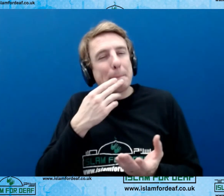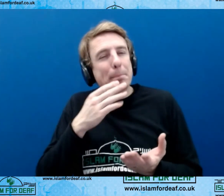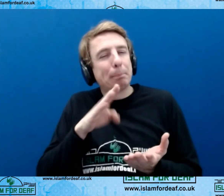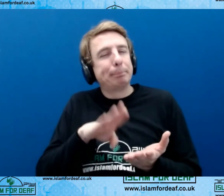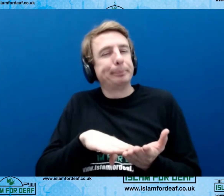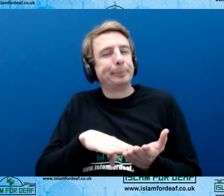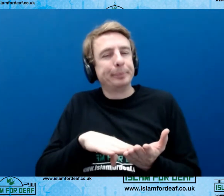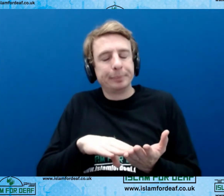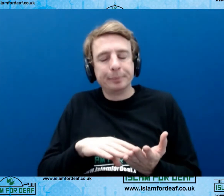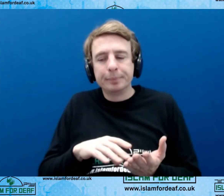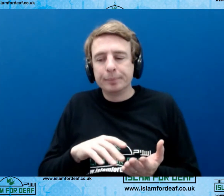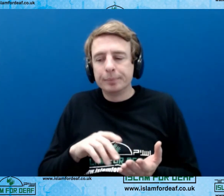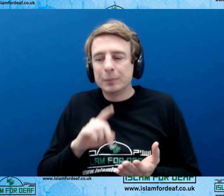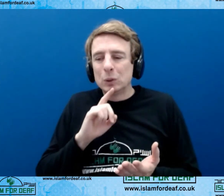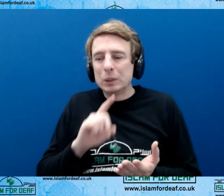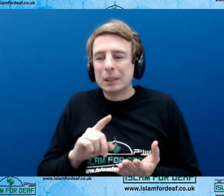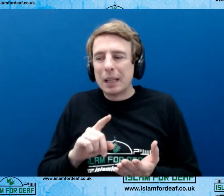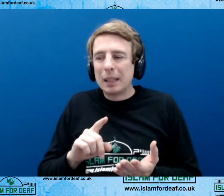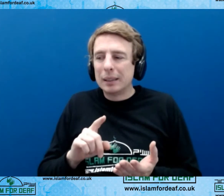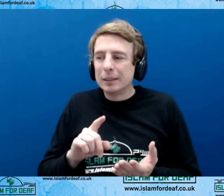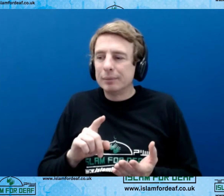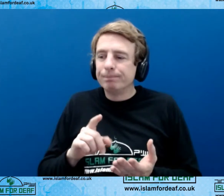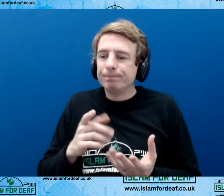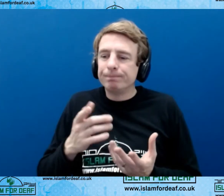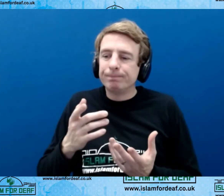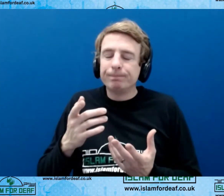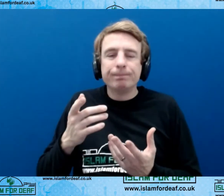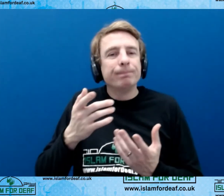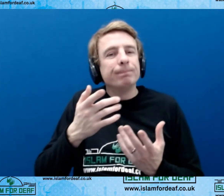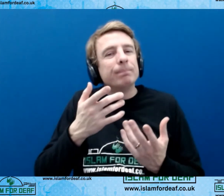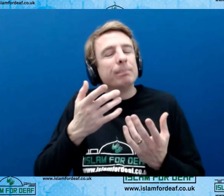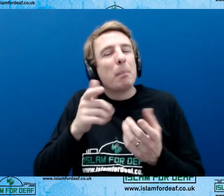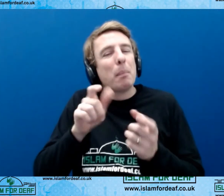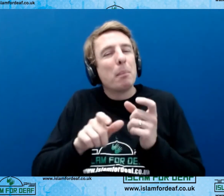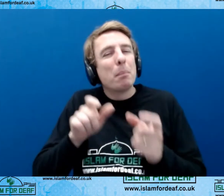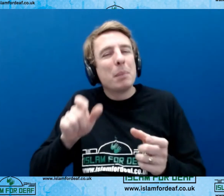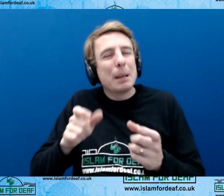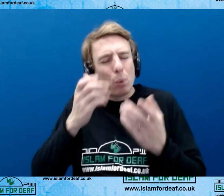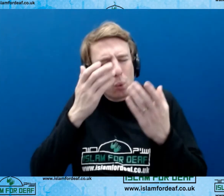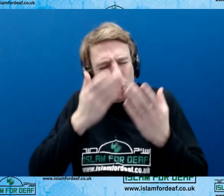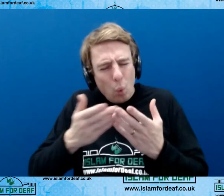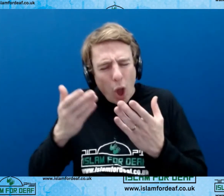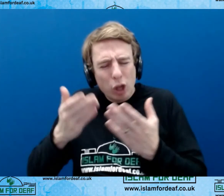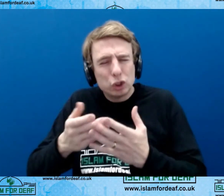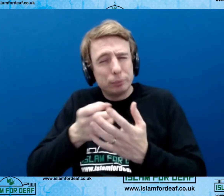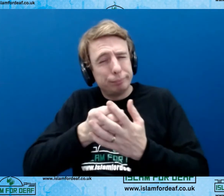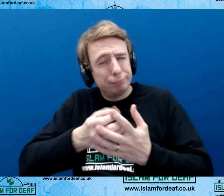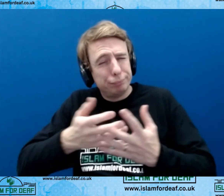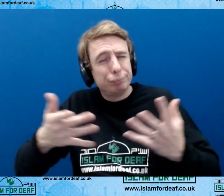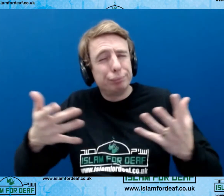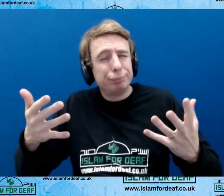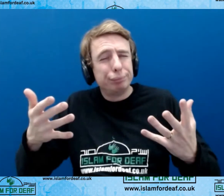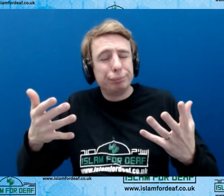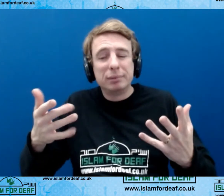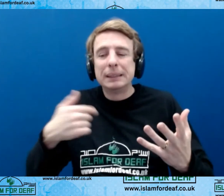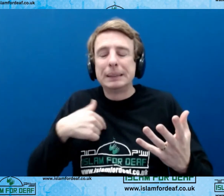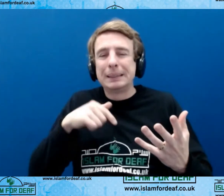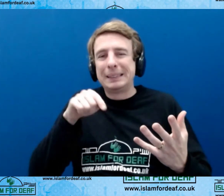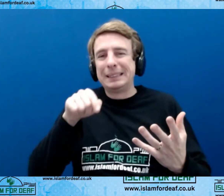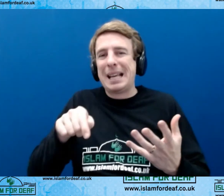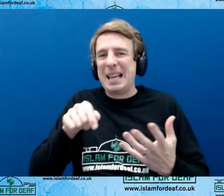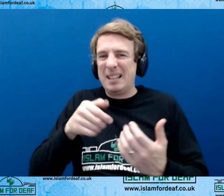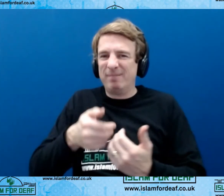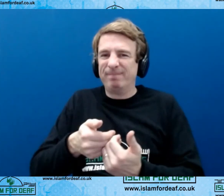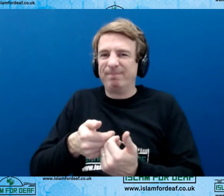against or distancing from polytheism. لما عجز المشركين